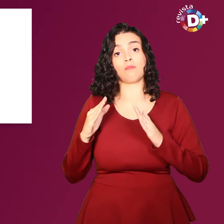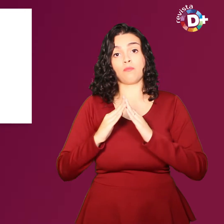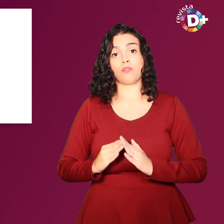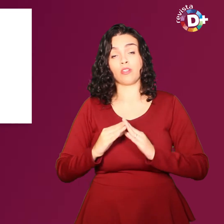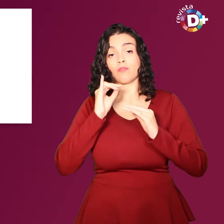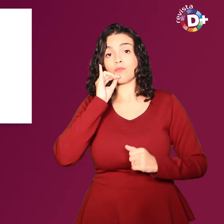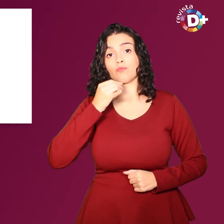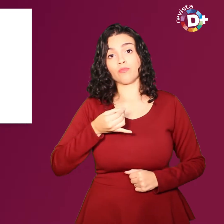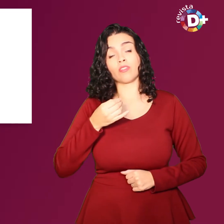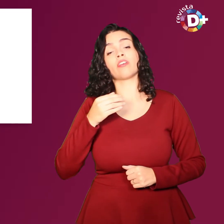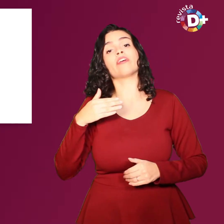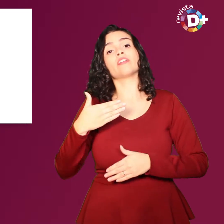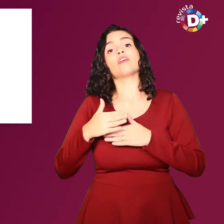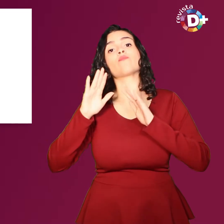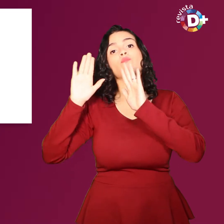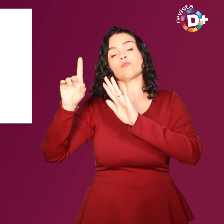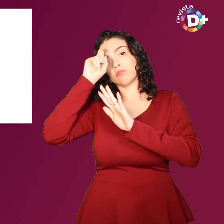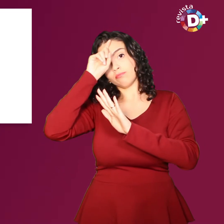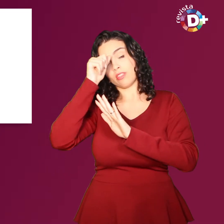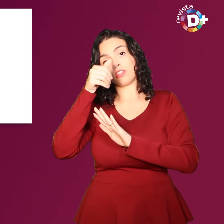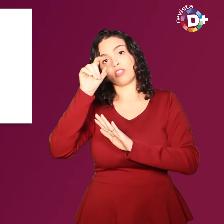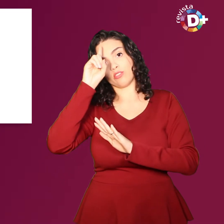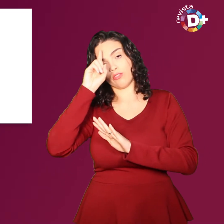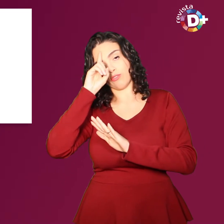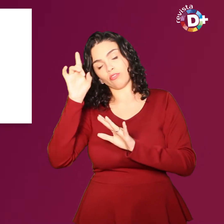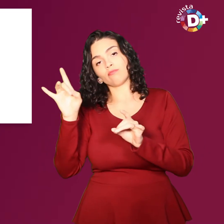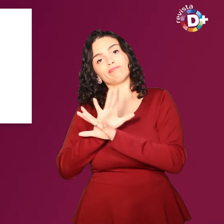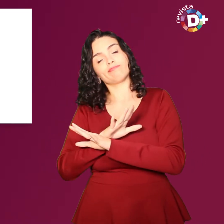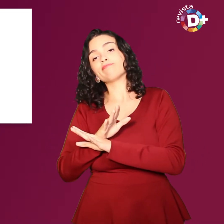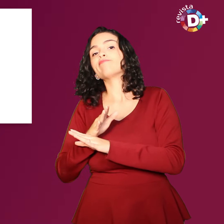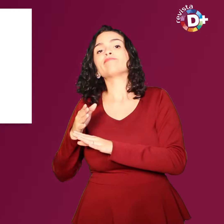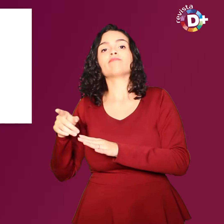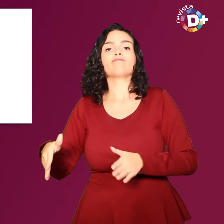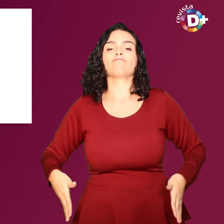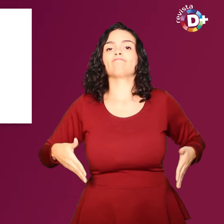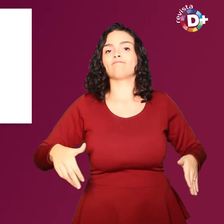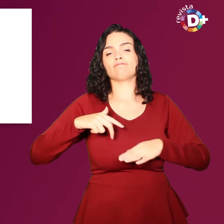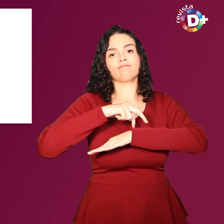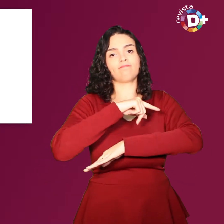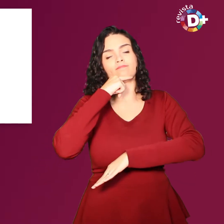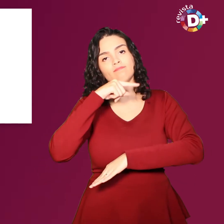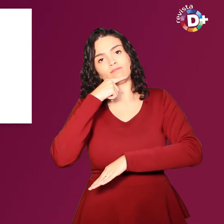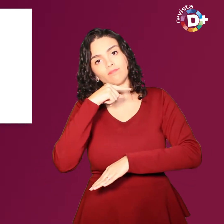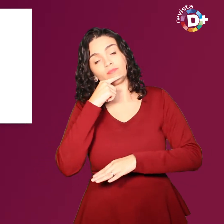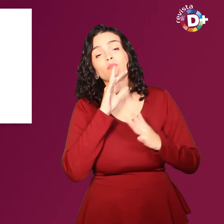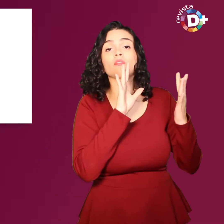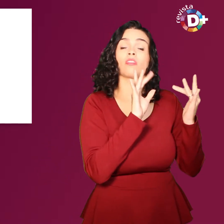que morava em Jundiaí, São Paulo, ficou 10 dias internada. Saí de lá em uma cadeira de rodas. Meus pais